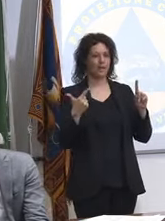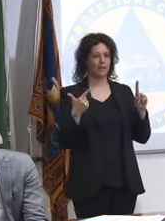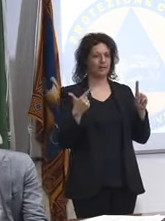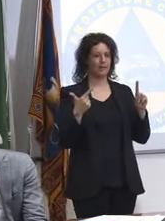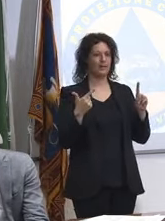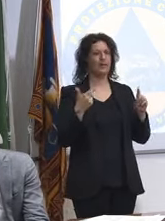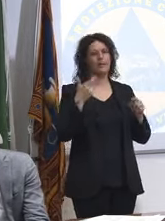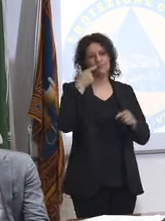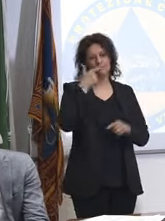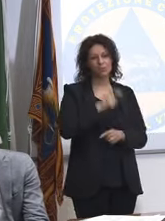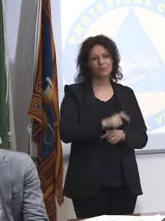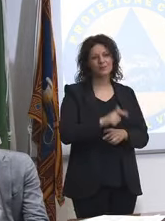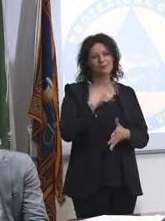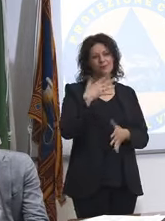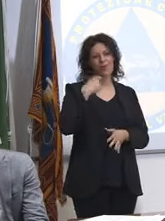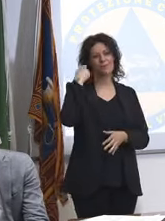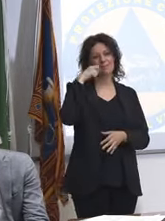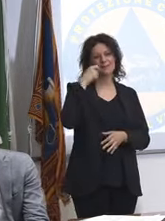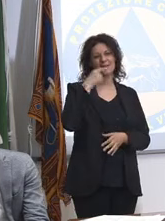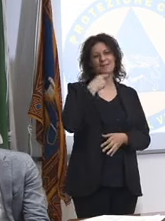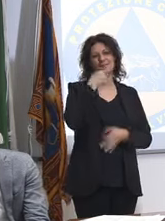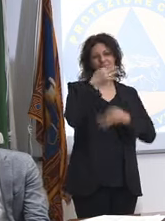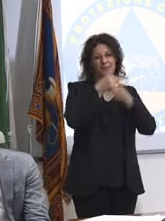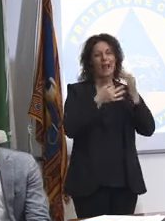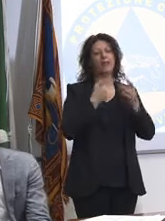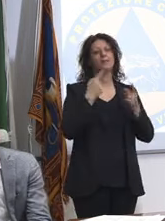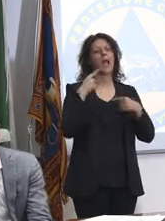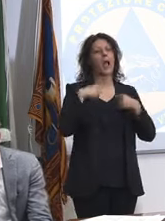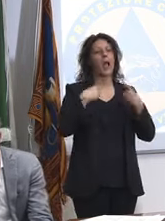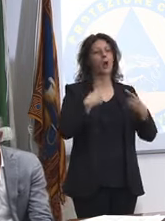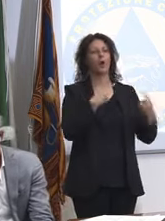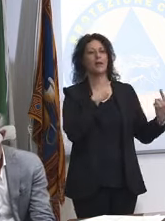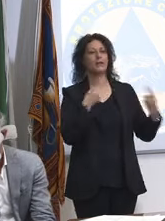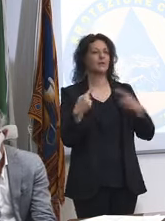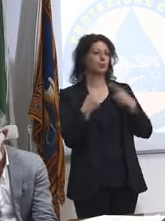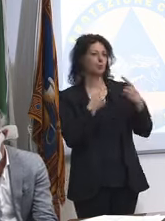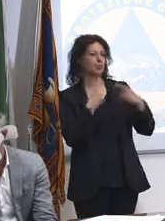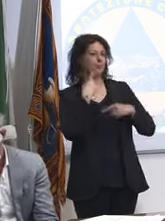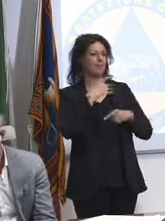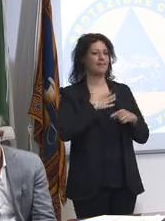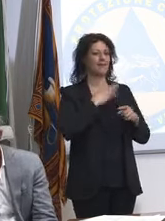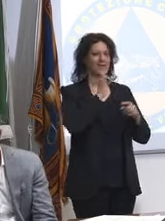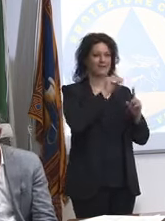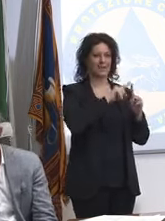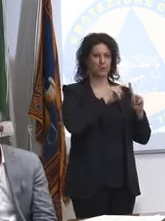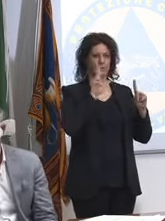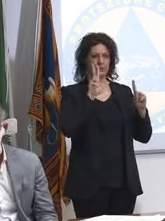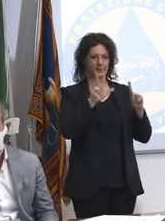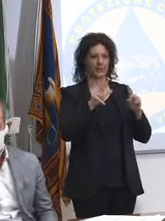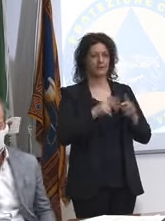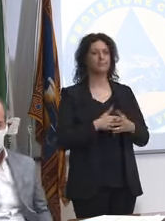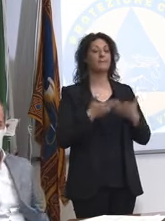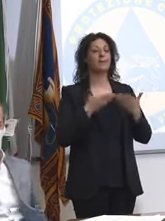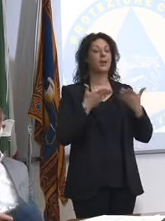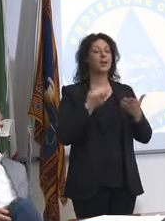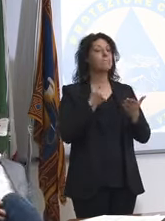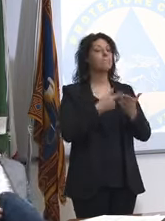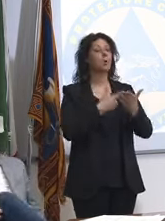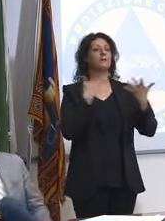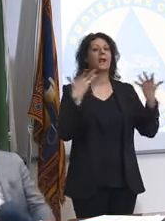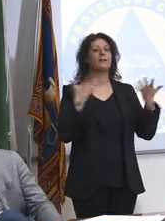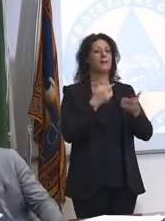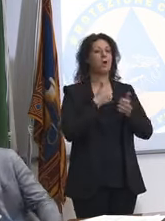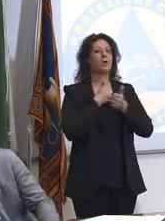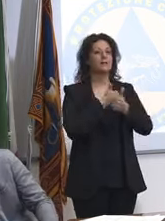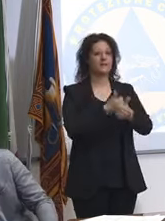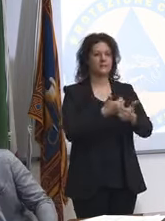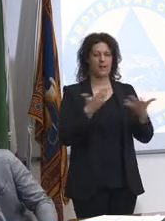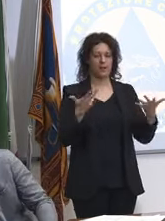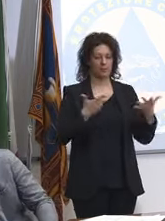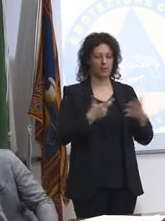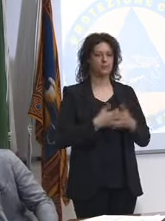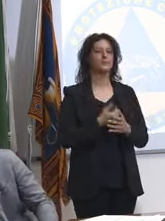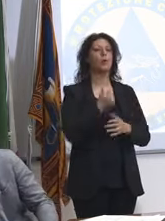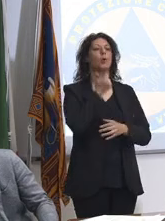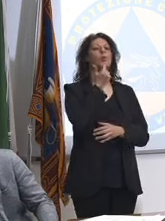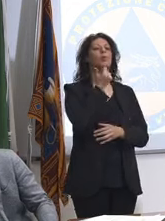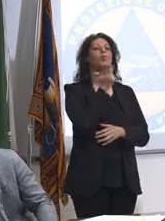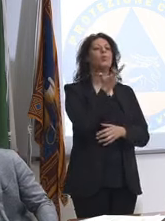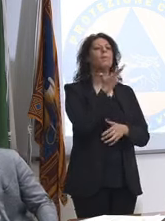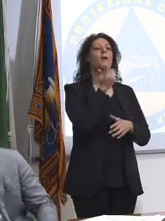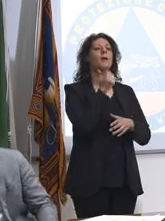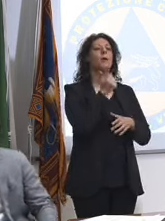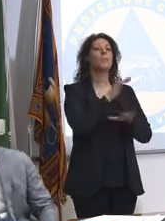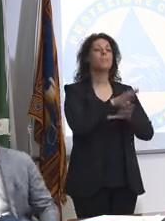Presidente, insomma è ancora in discussione. Gli elementi fondamentali sono il numero dei bambini per educatore,